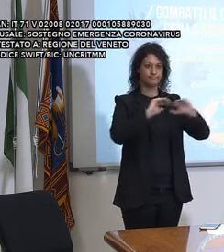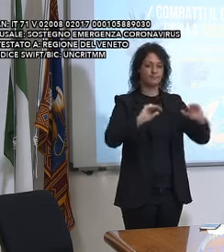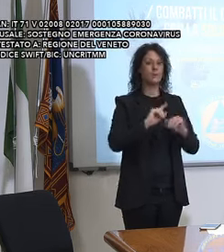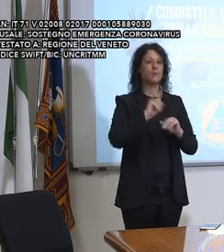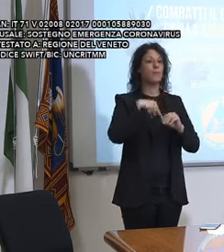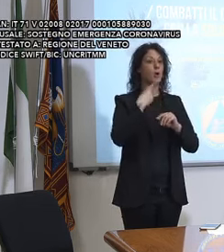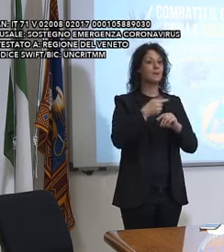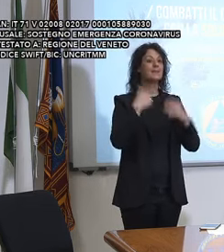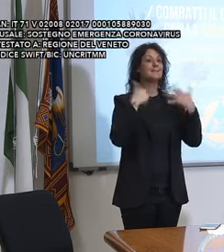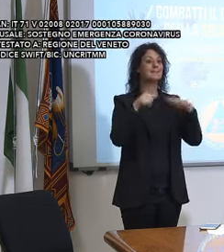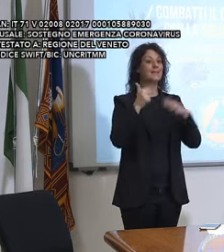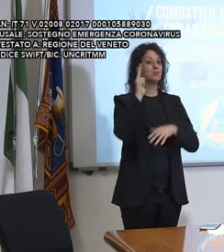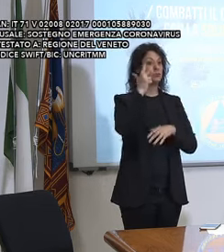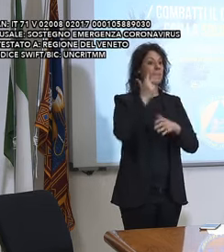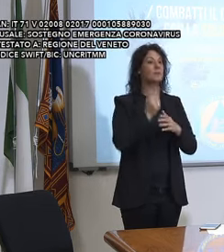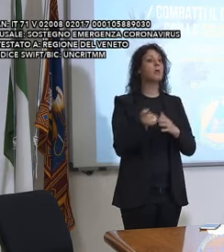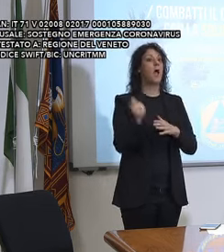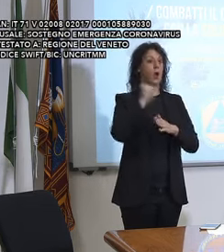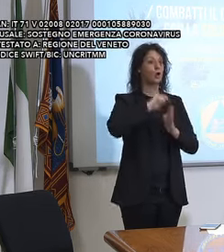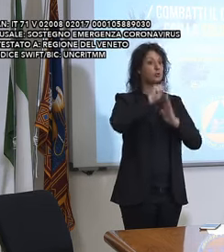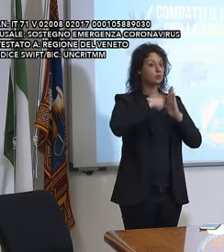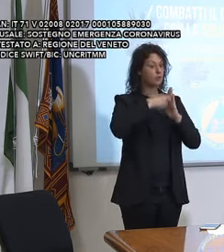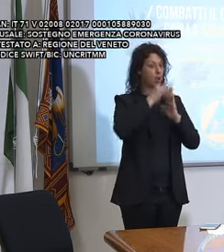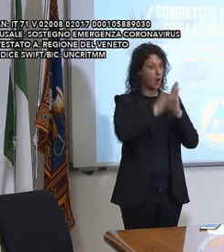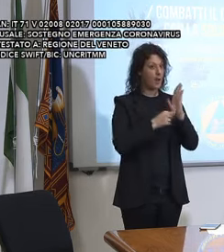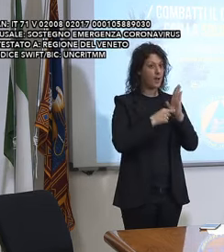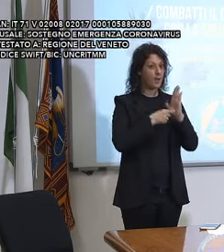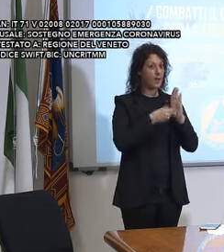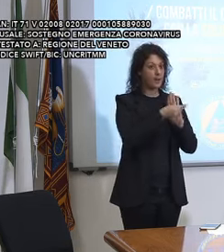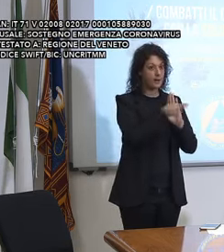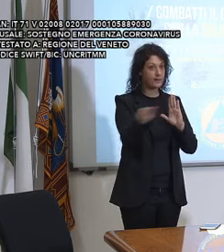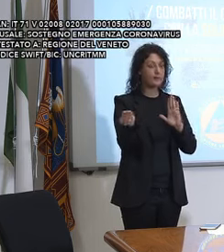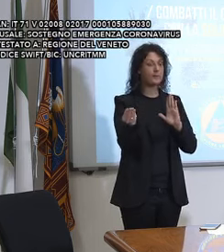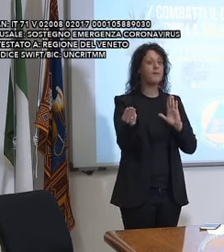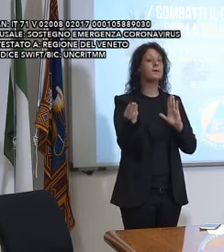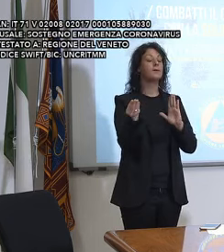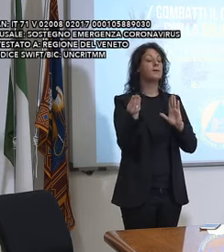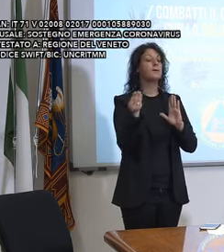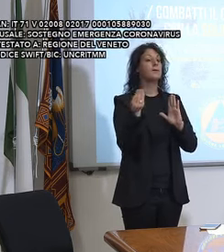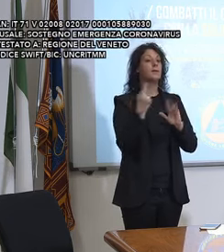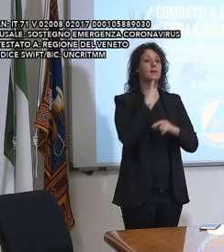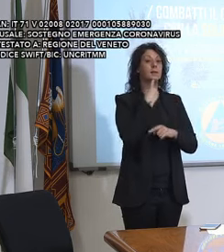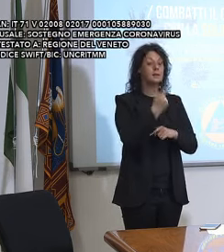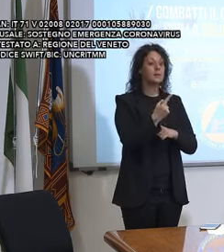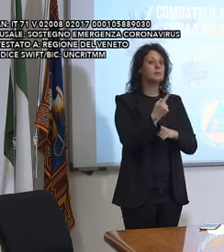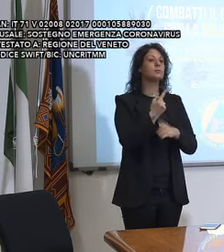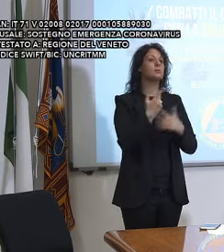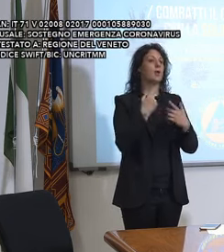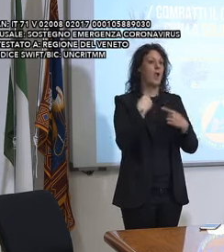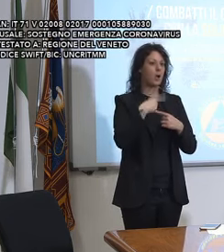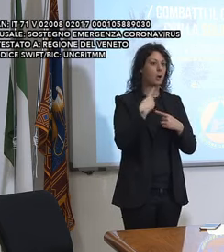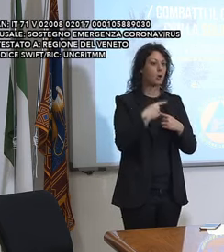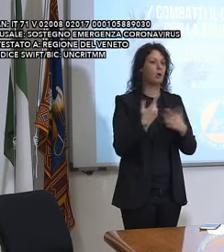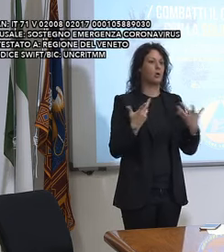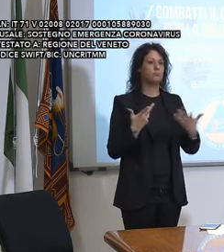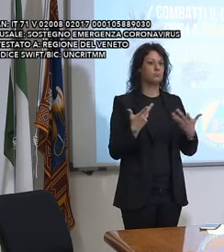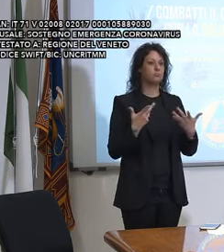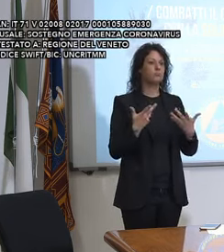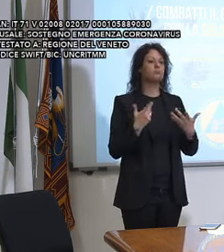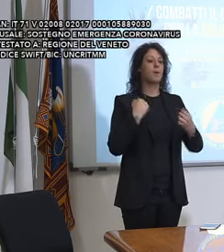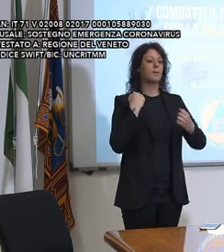il 16 di marzo, in cui proprio specificando nuovamente insomma, il discorso